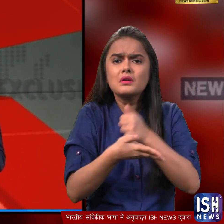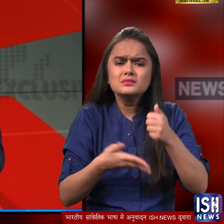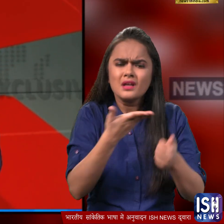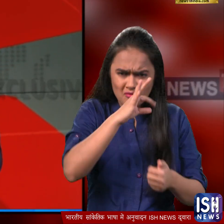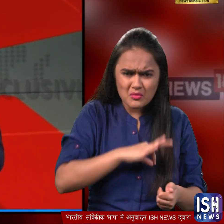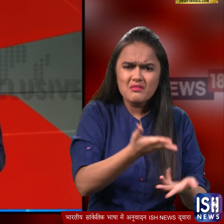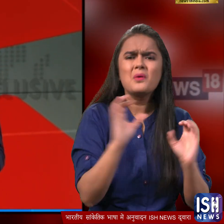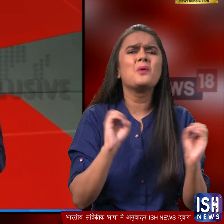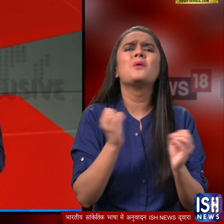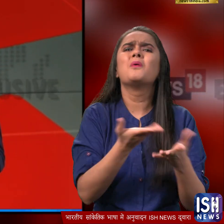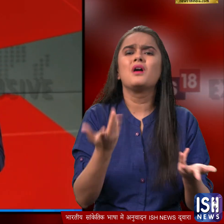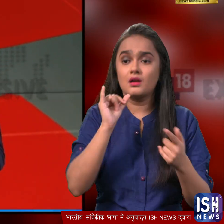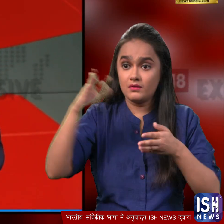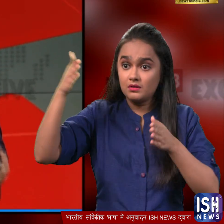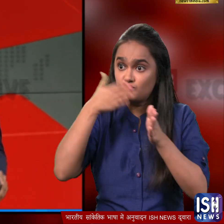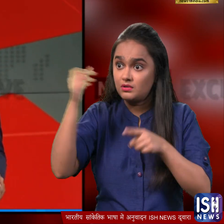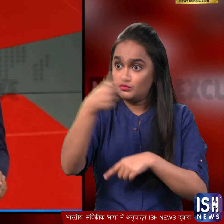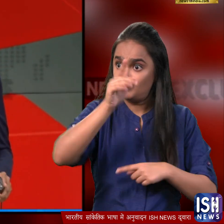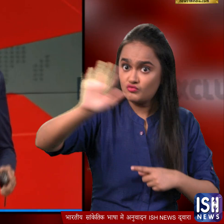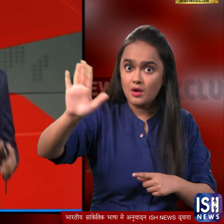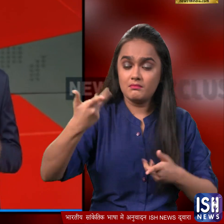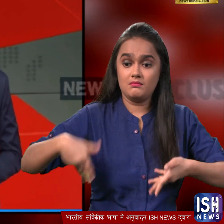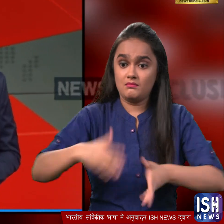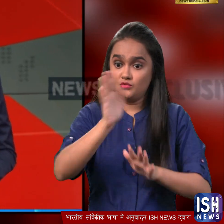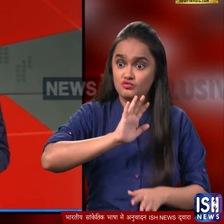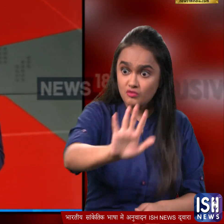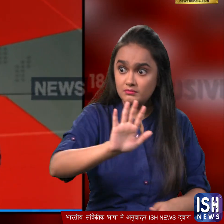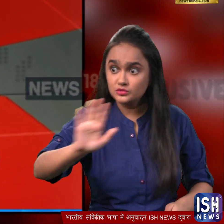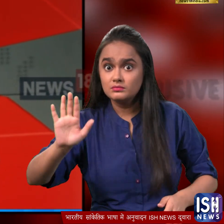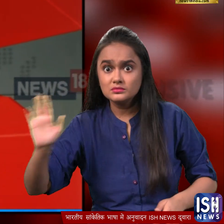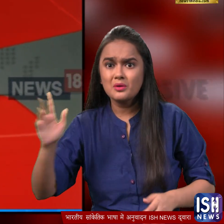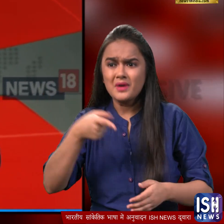आई, जिससे किसानों को भी कोई फायदा नहीं हुआ। क्योंकि रास्ता जाम करना या ट्रेनों